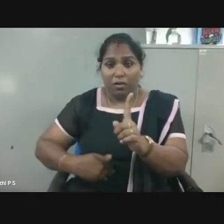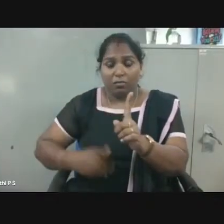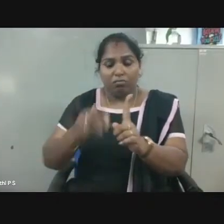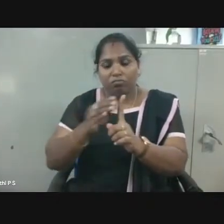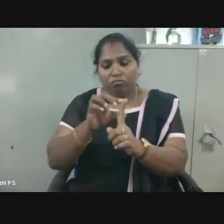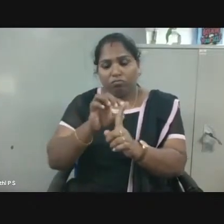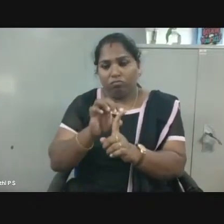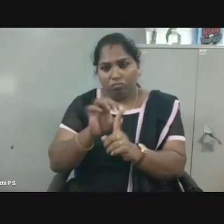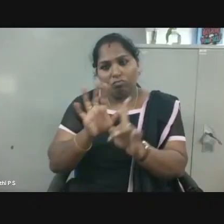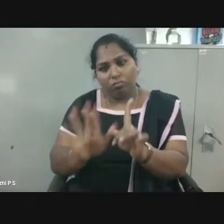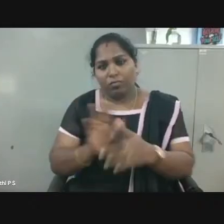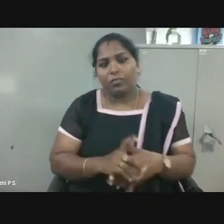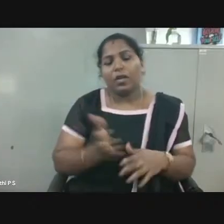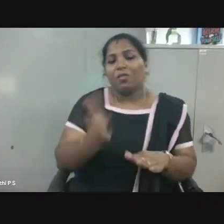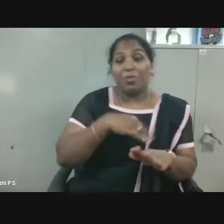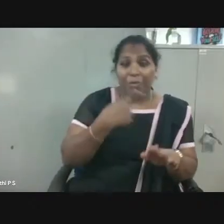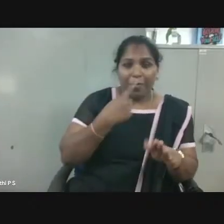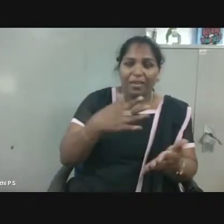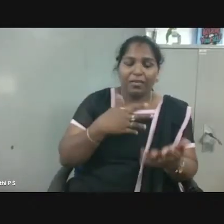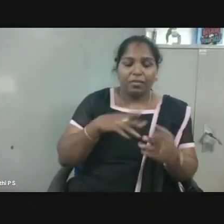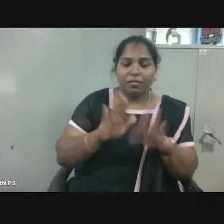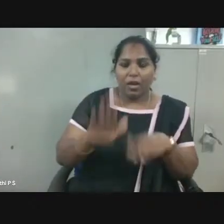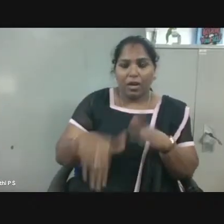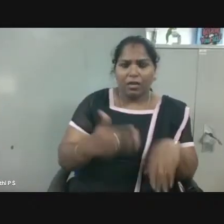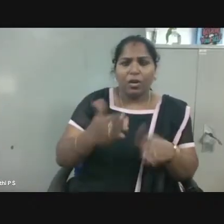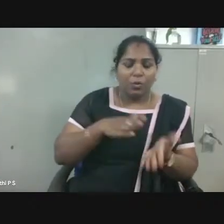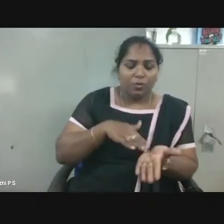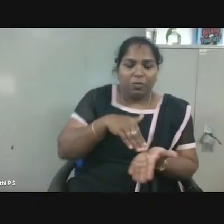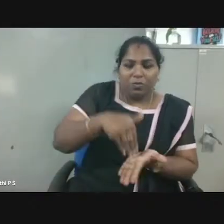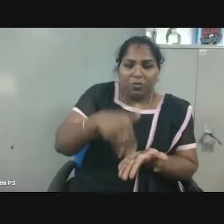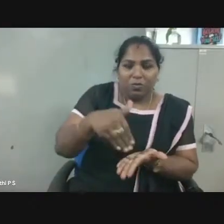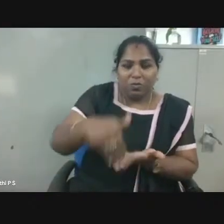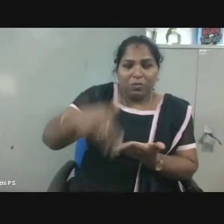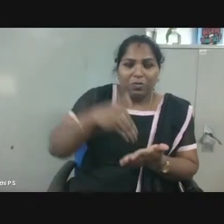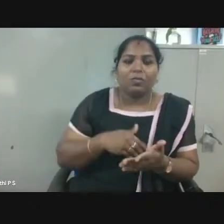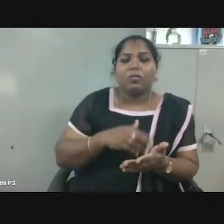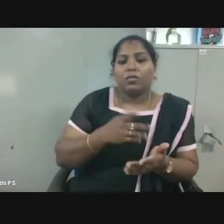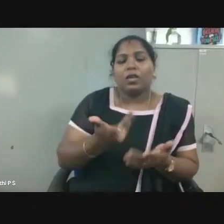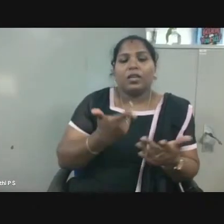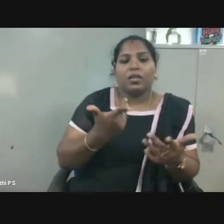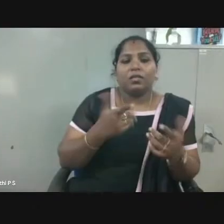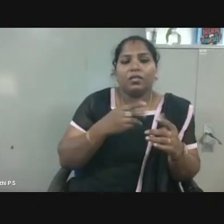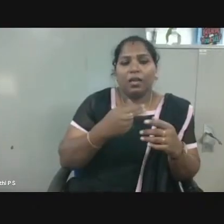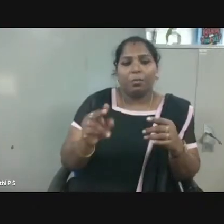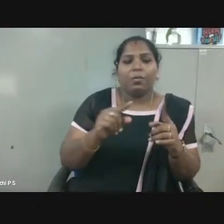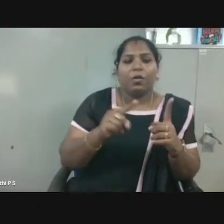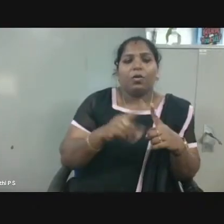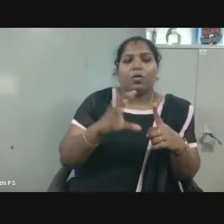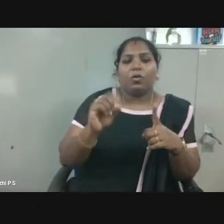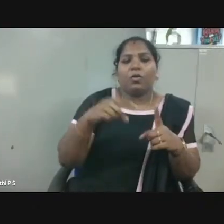ഇതും നേരത്തെ നമ്മൾ പറഞ്ഞ പോലെ ഇവർക്ക് ഉപ്പൂറ്റി തറയെ കുത്താതെ നടക്കുന്ന ടിപ്ടോ വാക്കിംഗ് എന്ന് പറയുന്ന പാദത്തിന്റെ